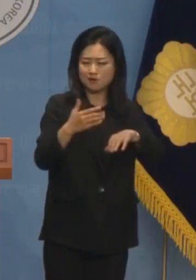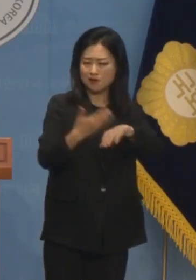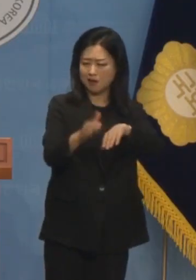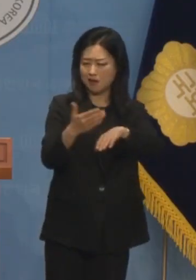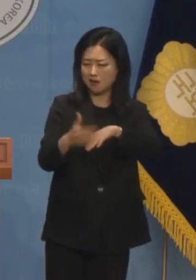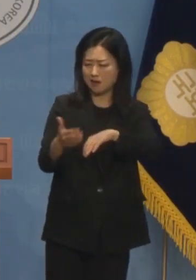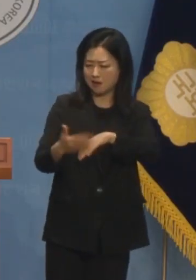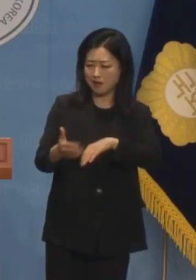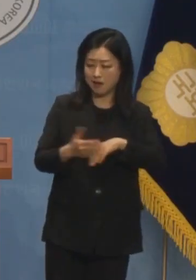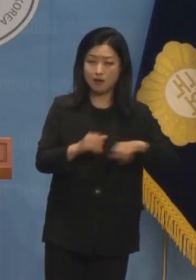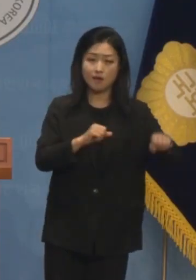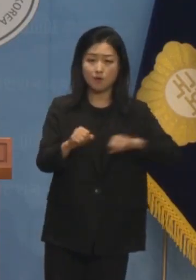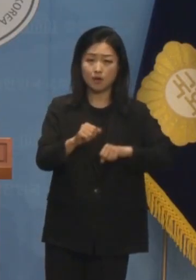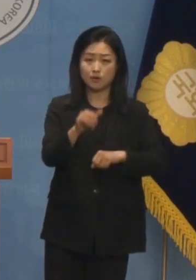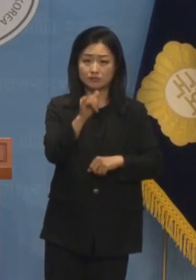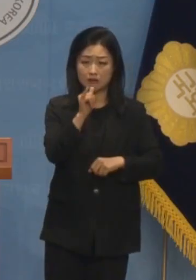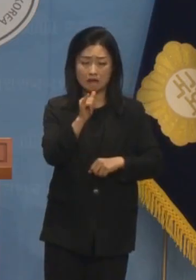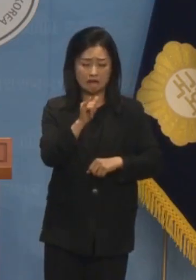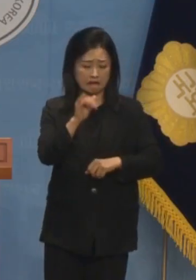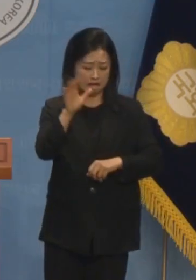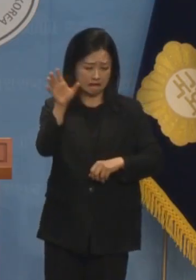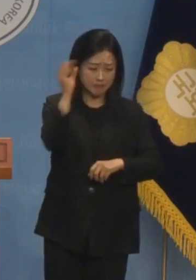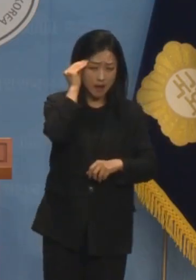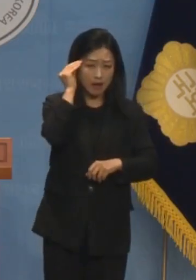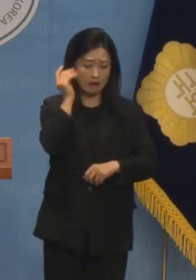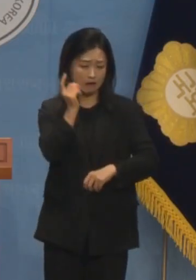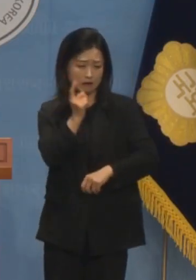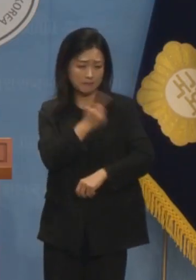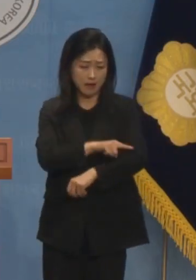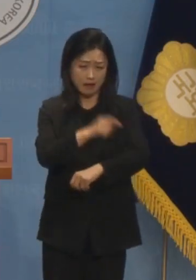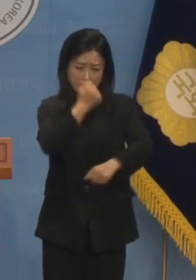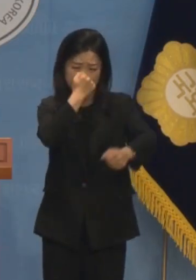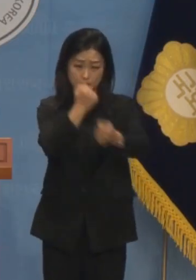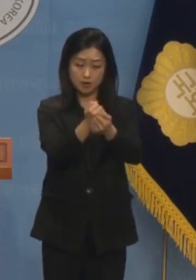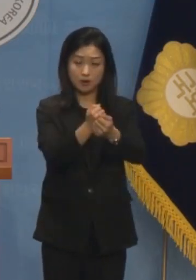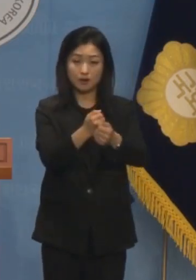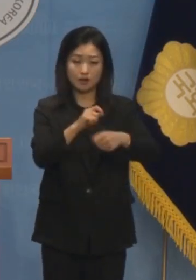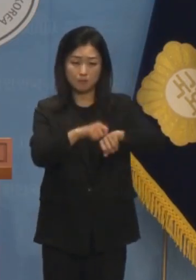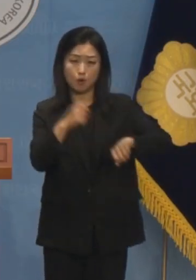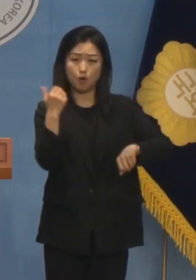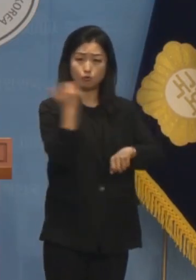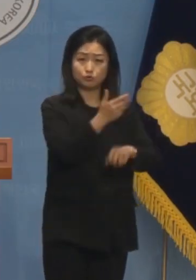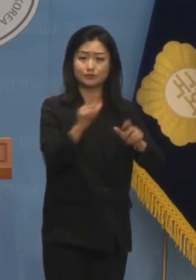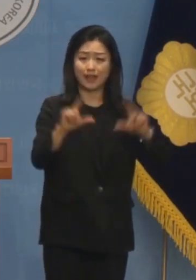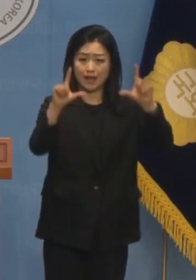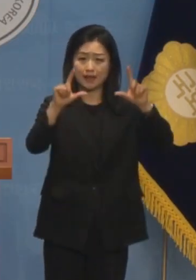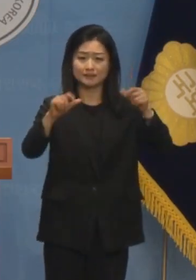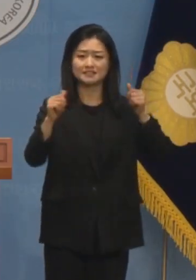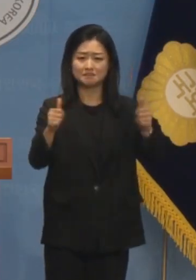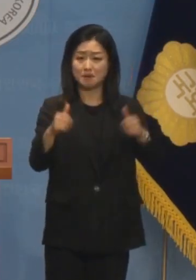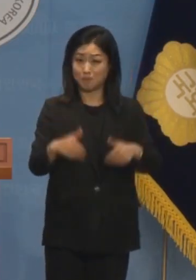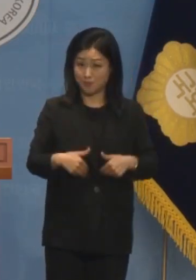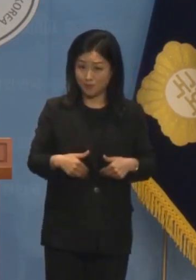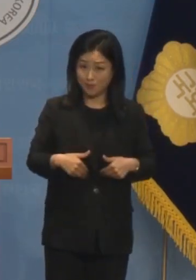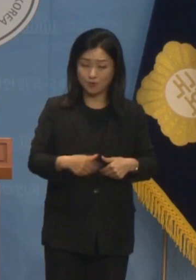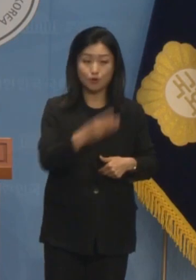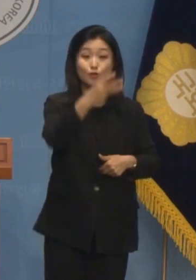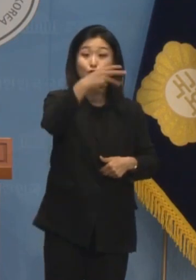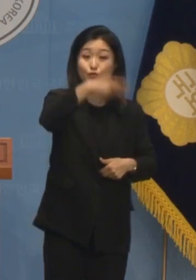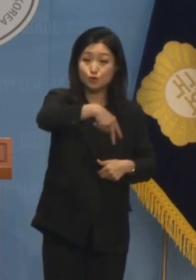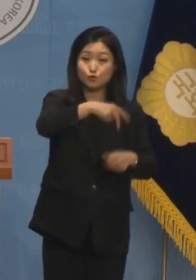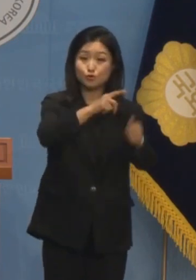있습니다. 무도하고 무능하고 무책임한 윤석열 정권이 심판받는 그날이 오면 류일임